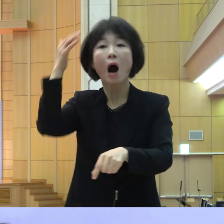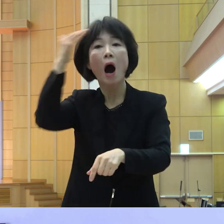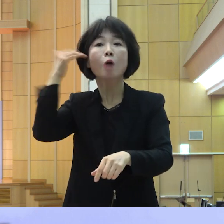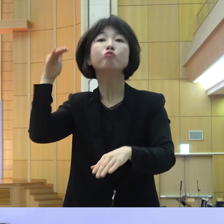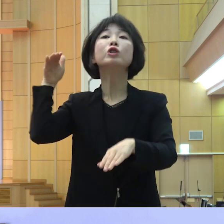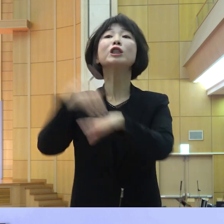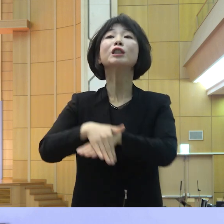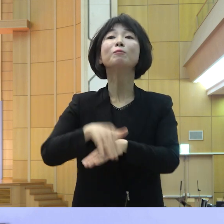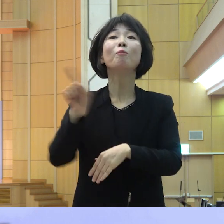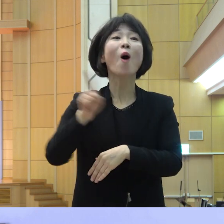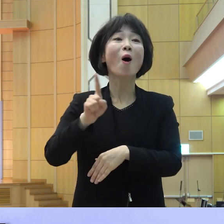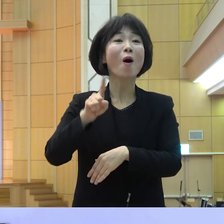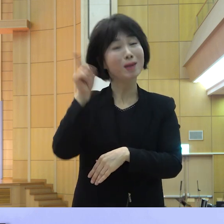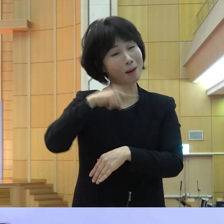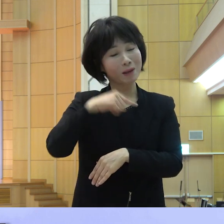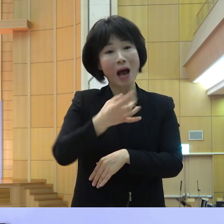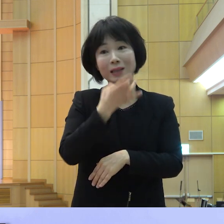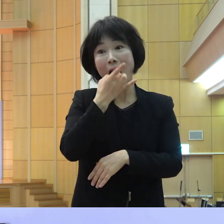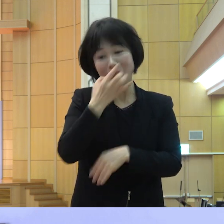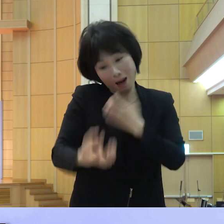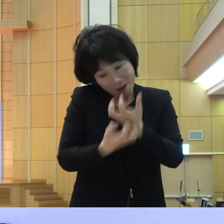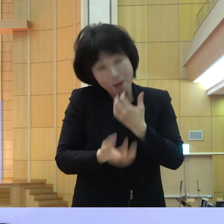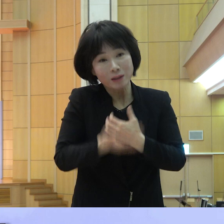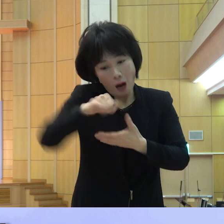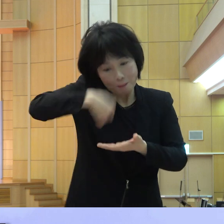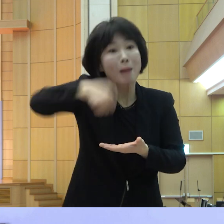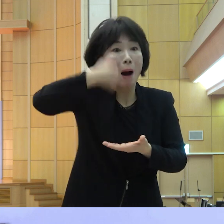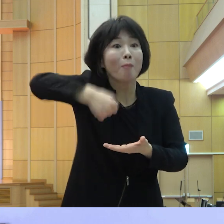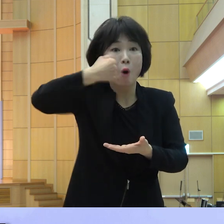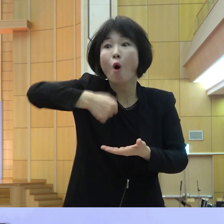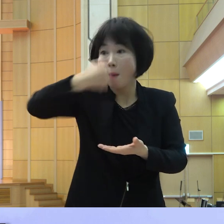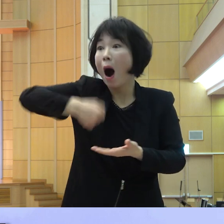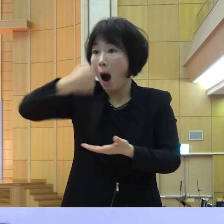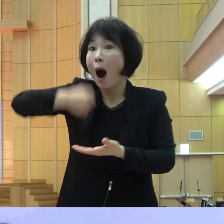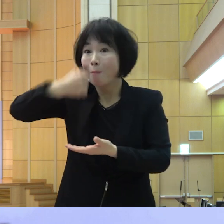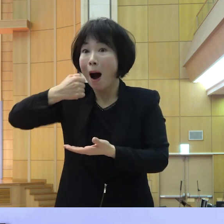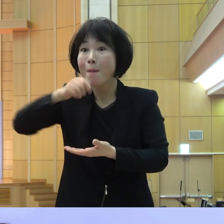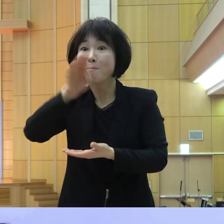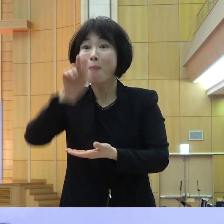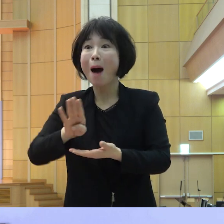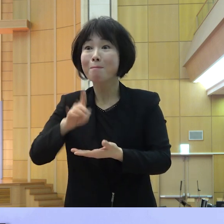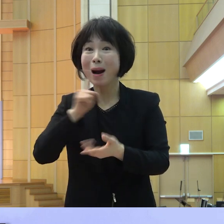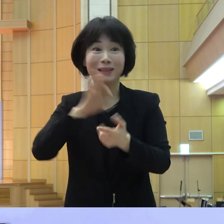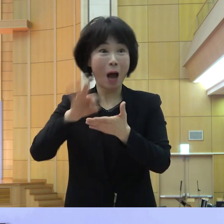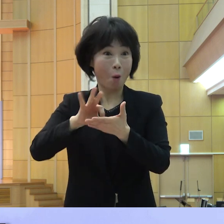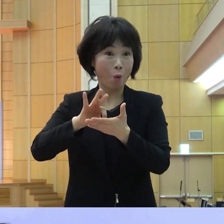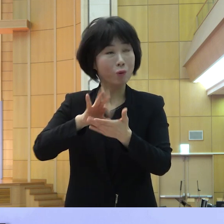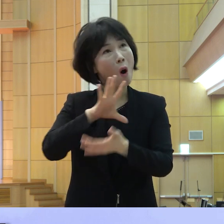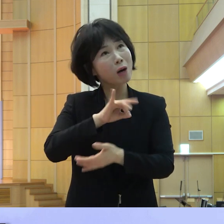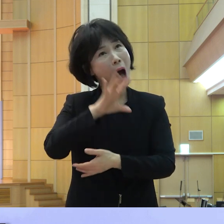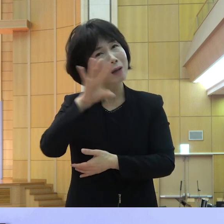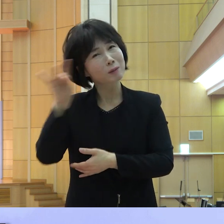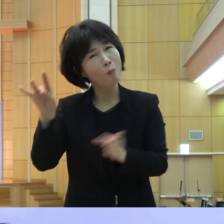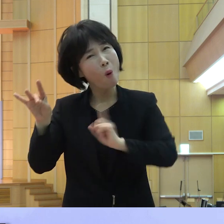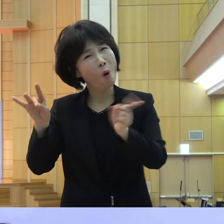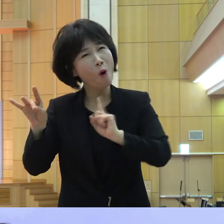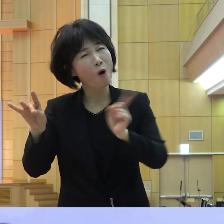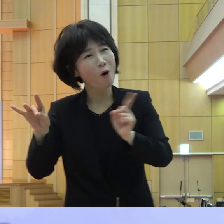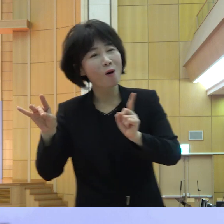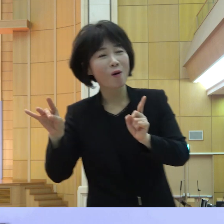늘 밥을 해서 먹기 때문에 밥이라고 말하고, 또 사람들이 때로는 그런 말 하죠. 옛날